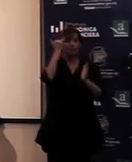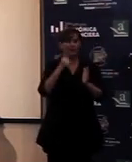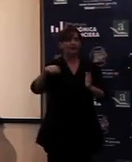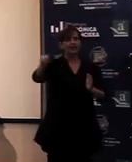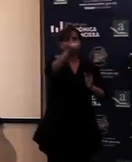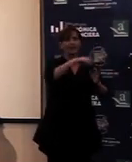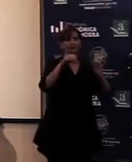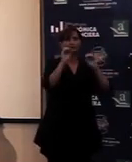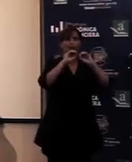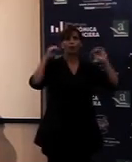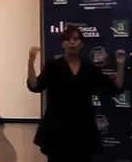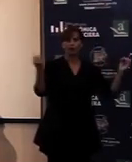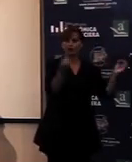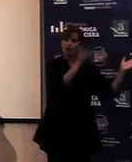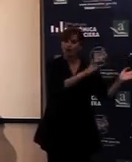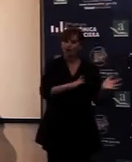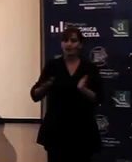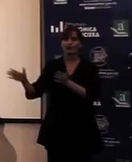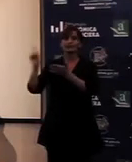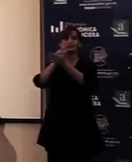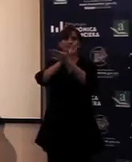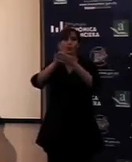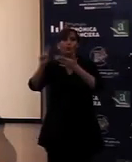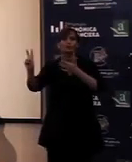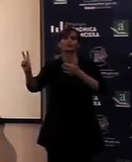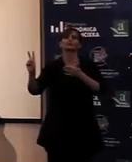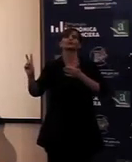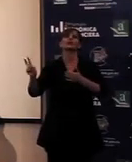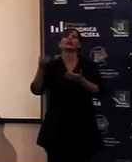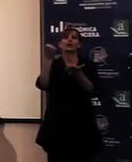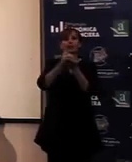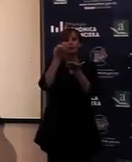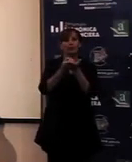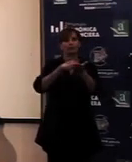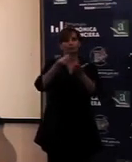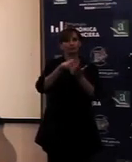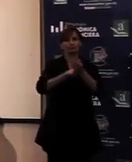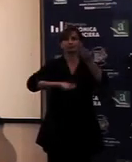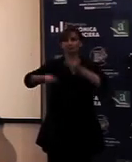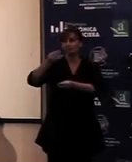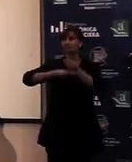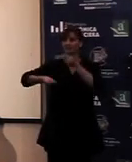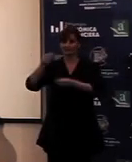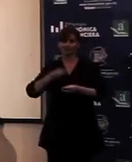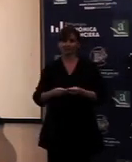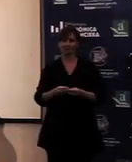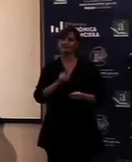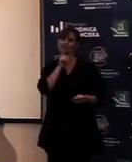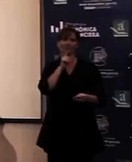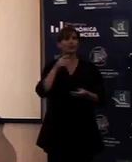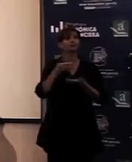segunda semana económica y financiera, que me parece que puede ser de muy buen